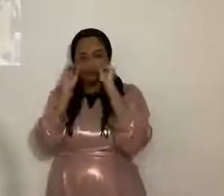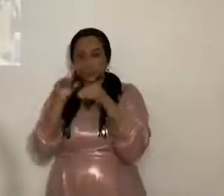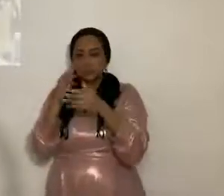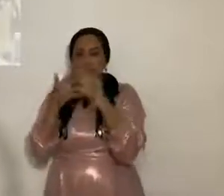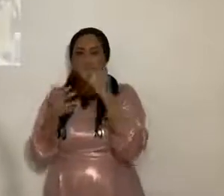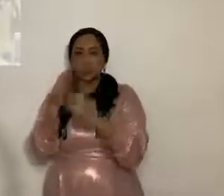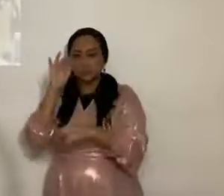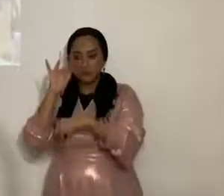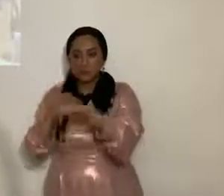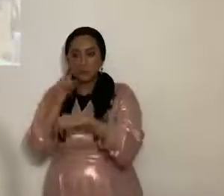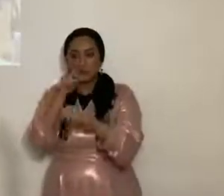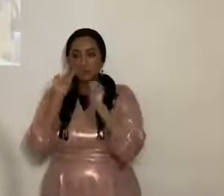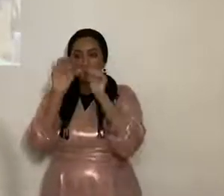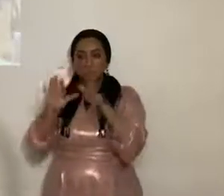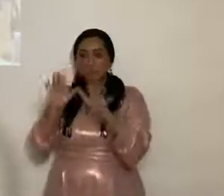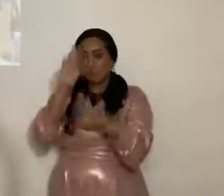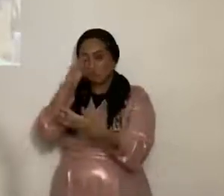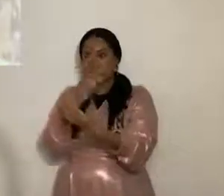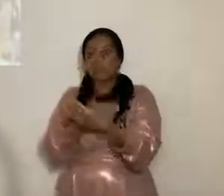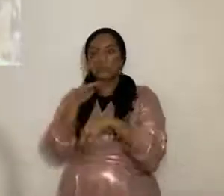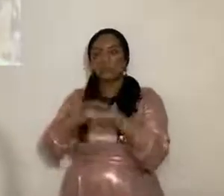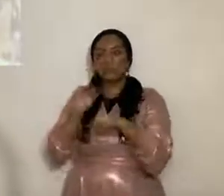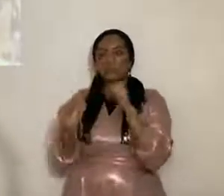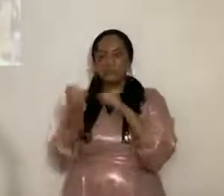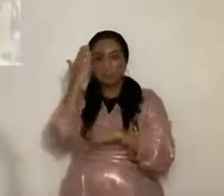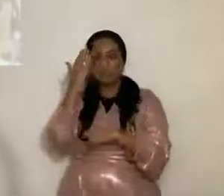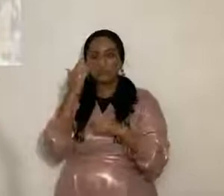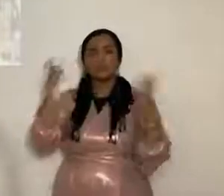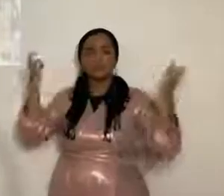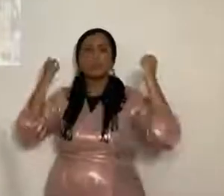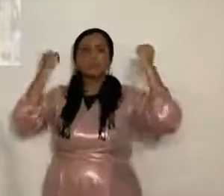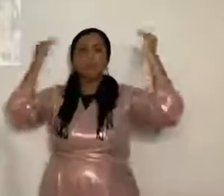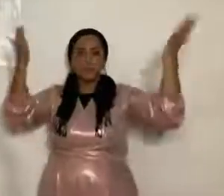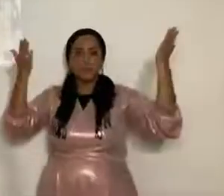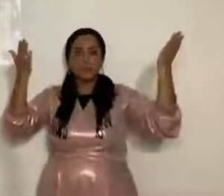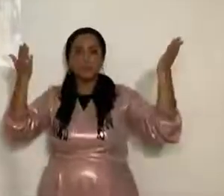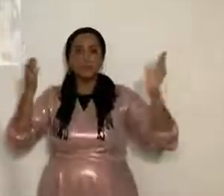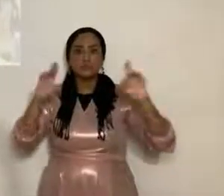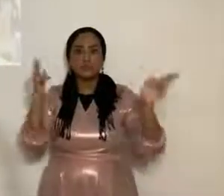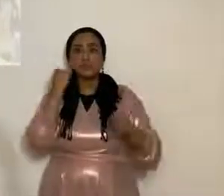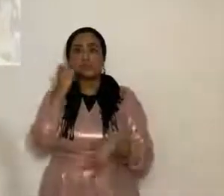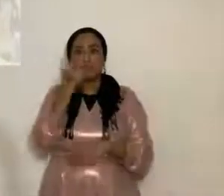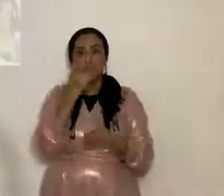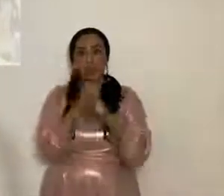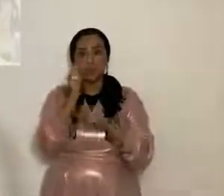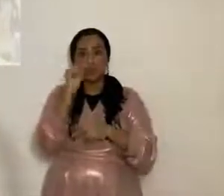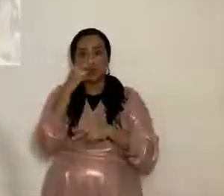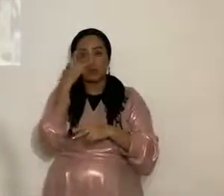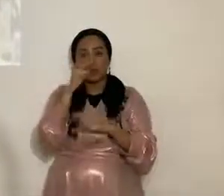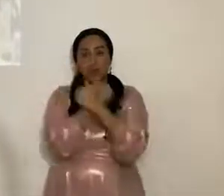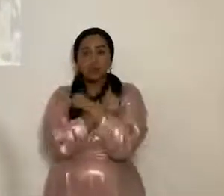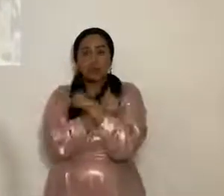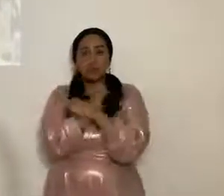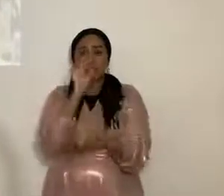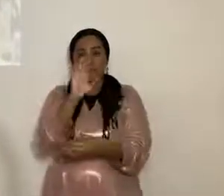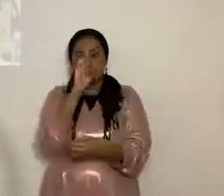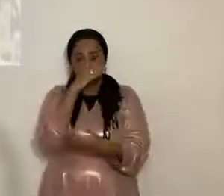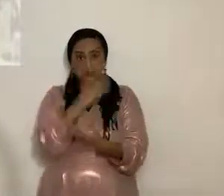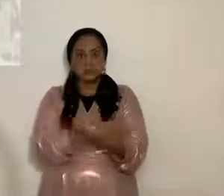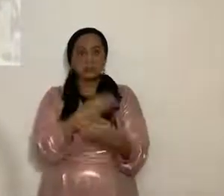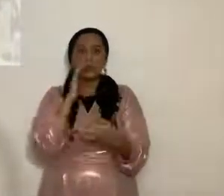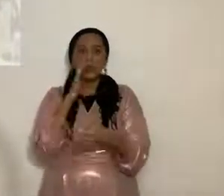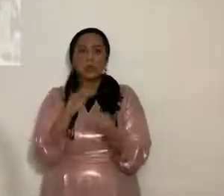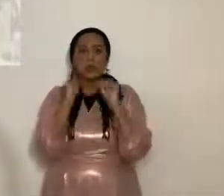mano. Tú bendices a tus hijos en Shabbat, aleluya, ahí está. Si tú guardas la Torah por amor, tus hijos